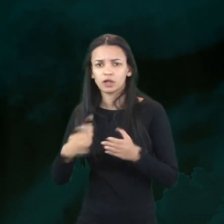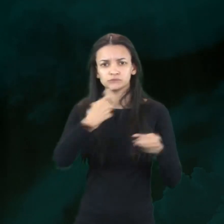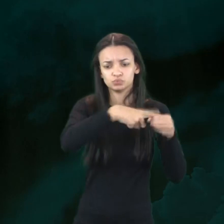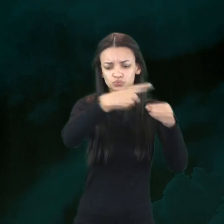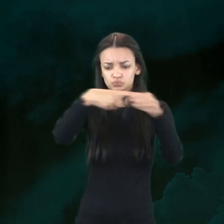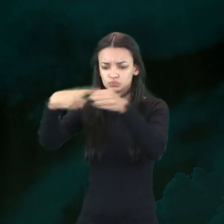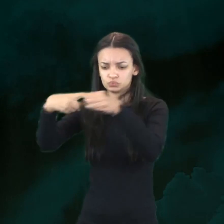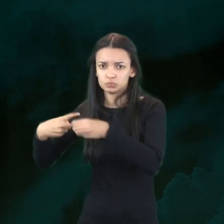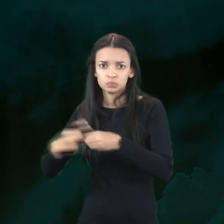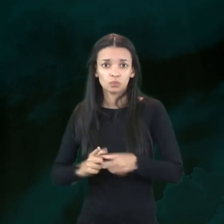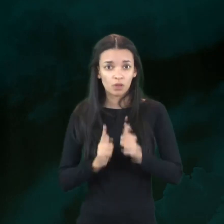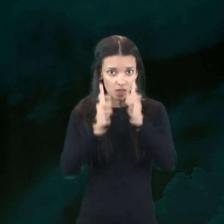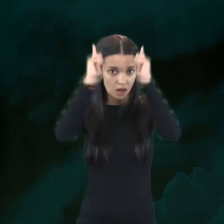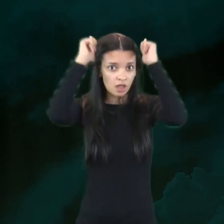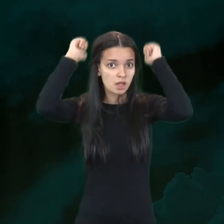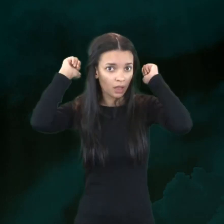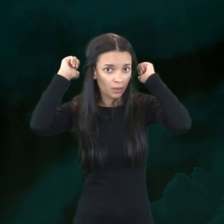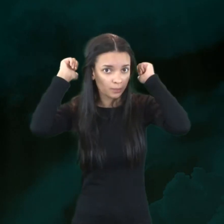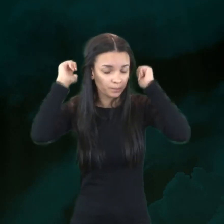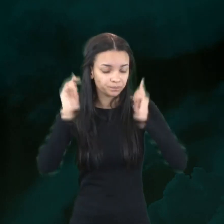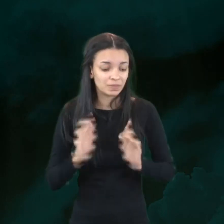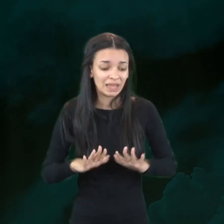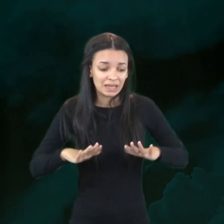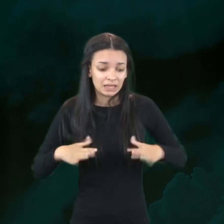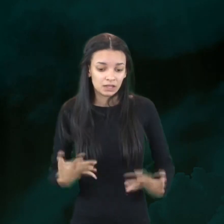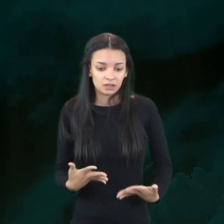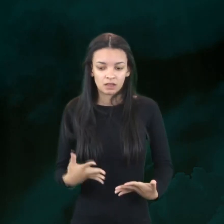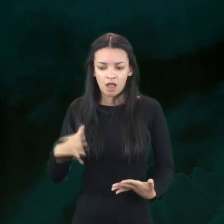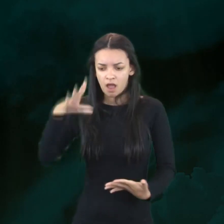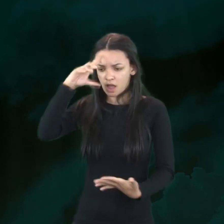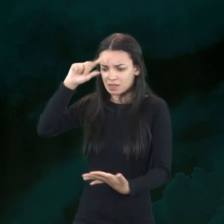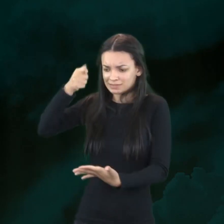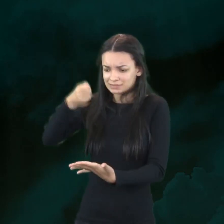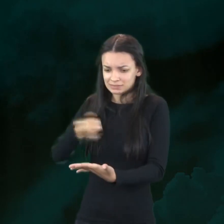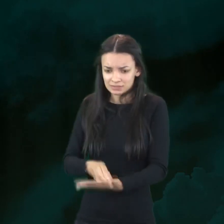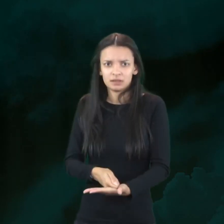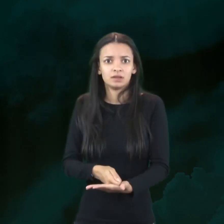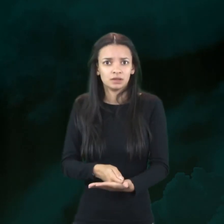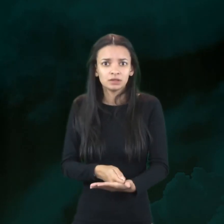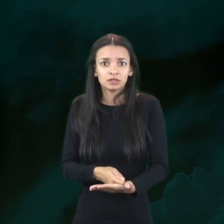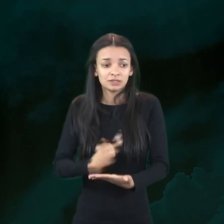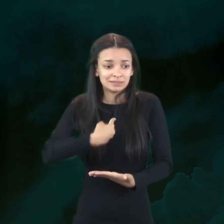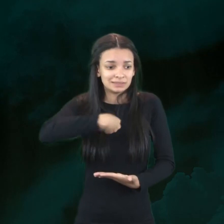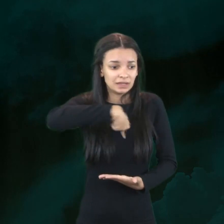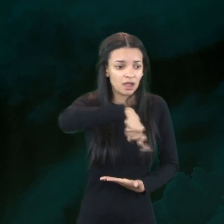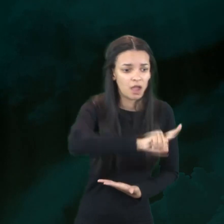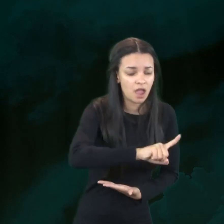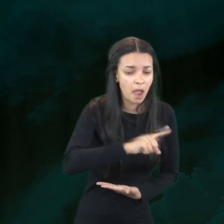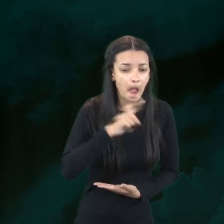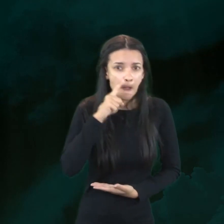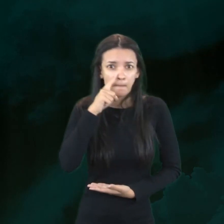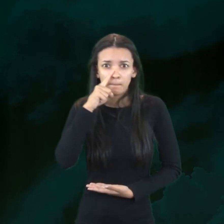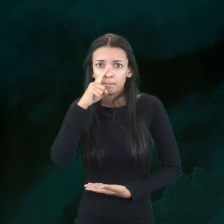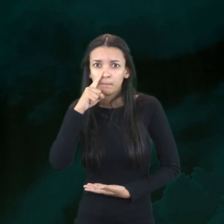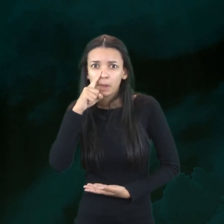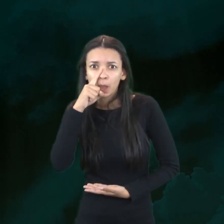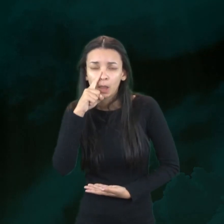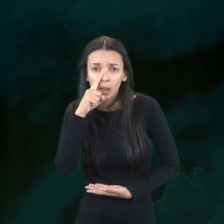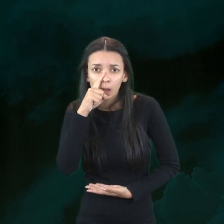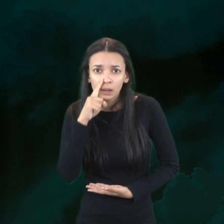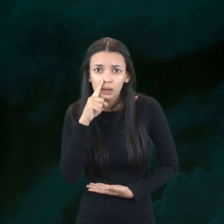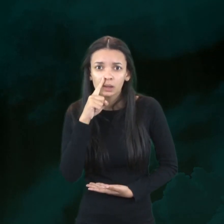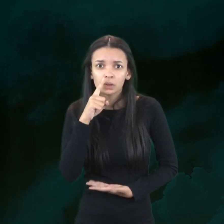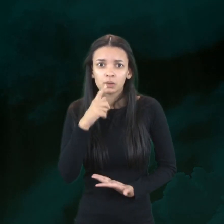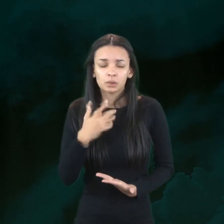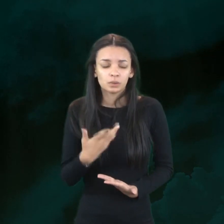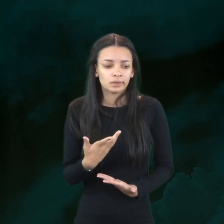eles tomarem a decisão de correrem risco de qualquer isolamento social,